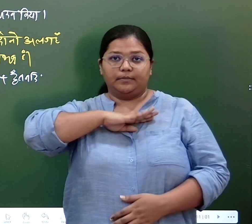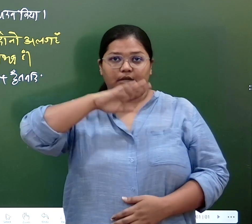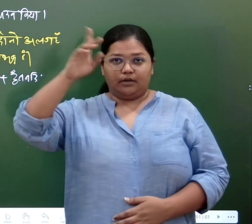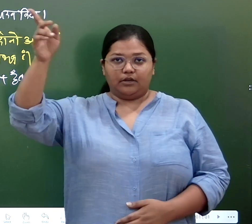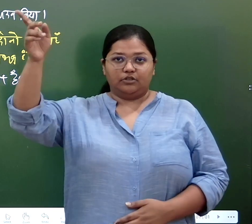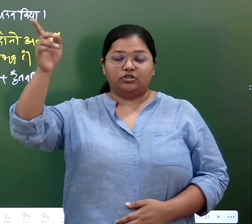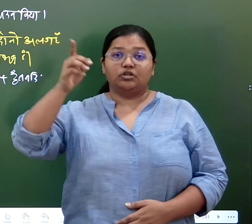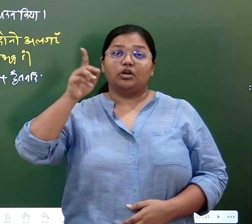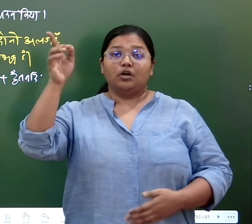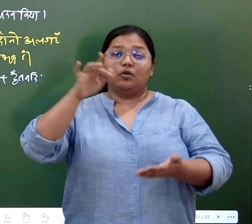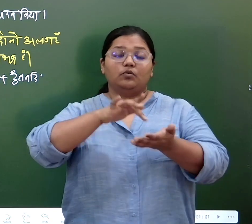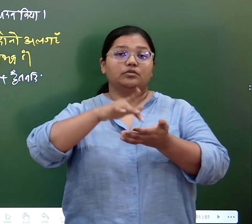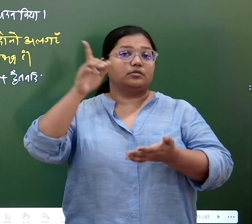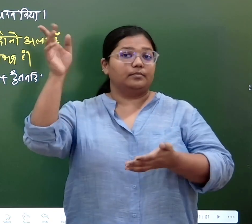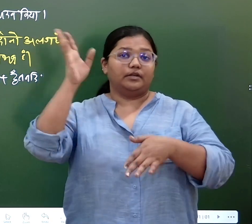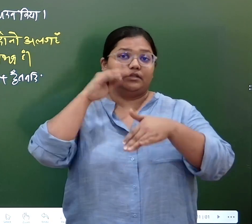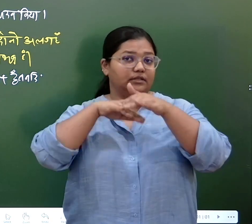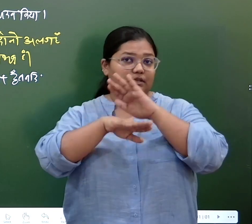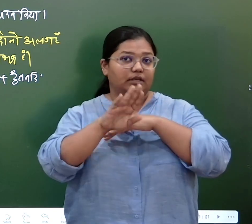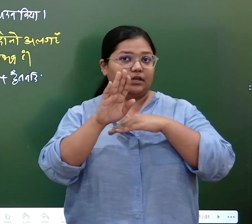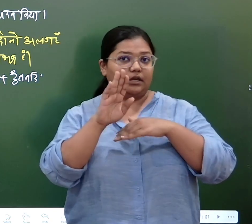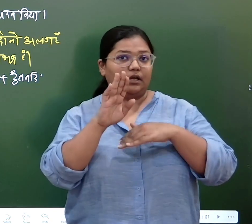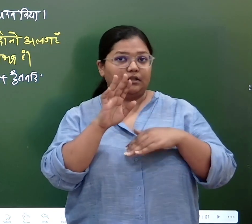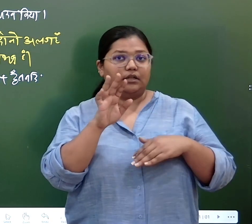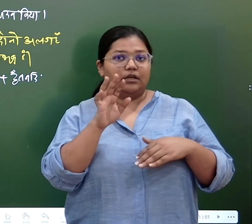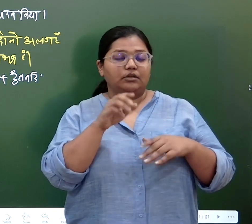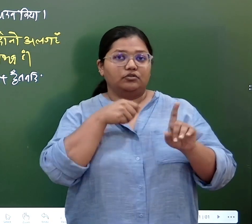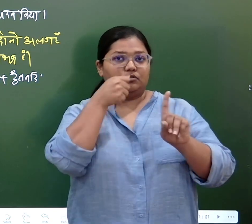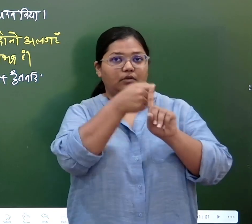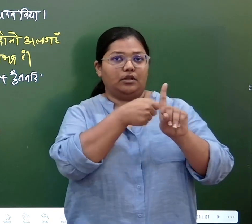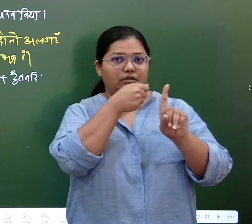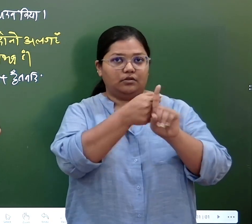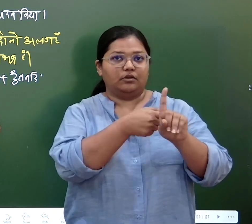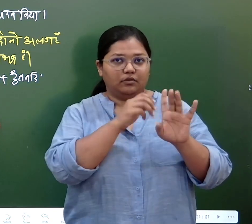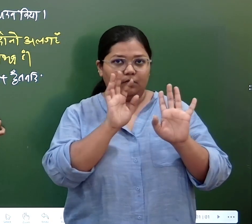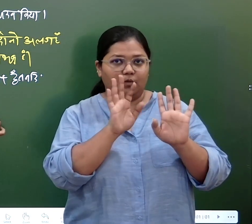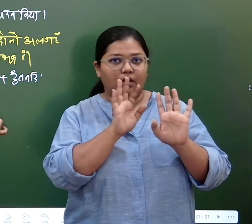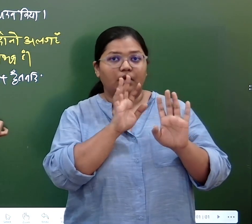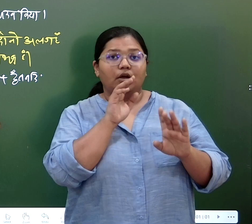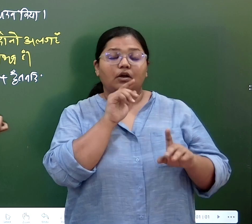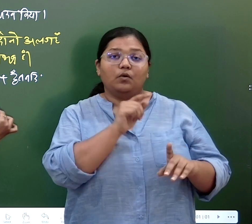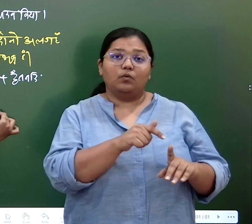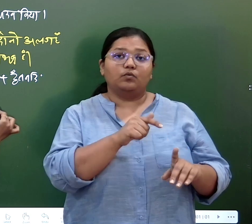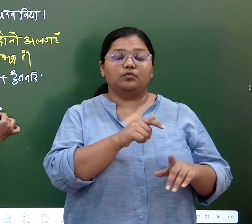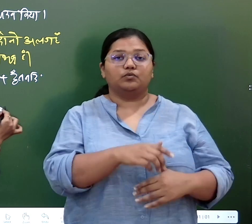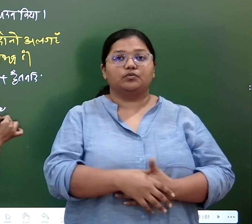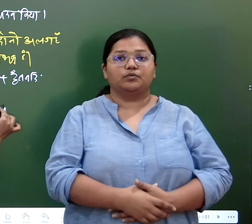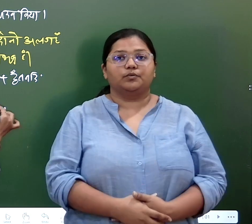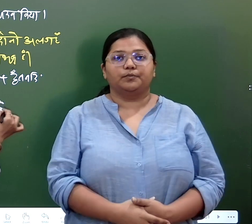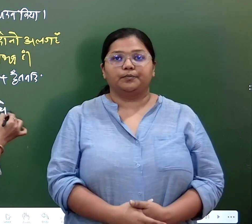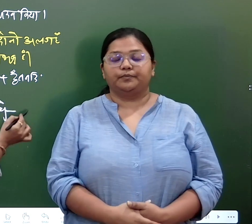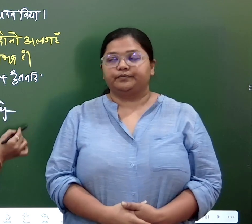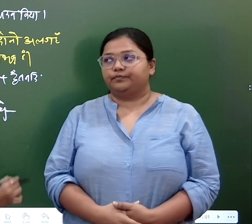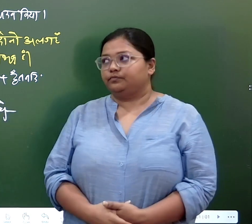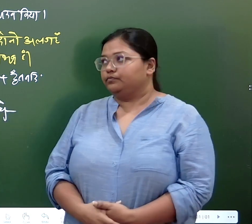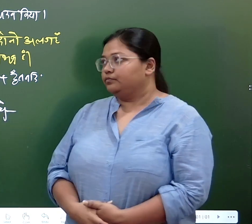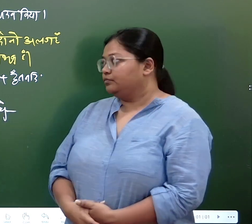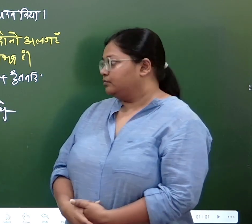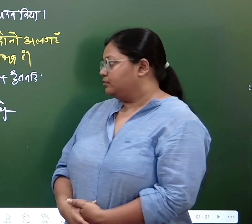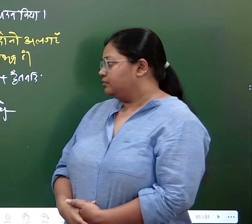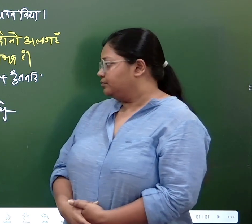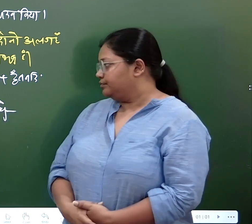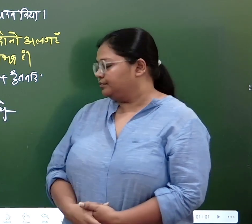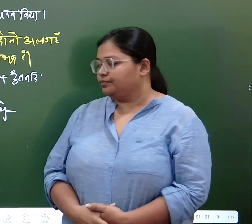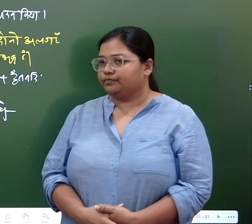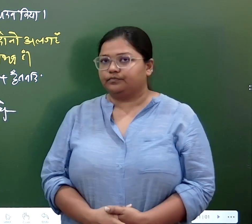महाराष्ट्र में कितने आए थे? महाराष्ट्र में पांच जो है वो पांच संत आए थे, ठीक। पांच संत थे